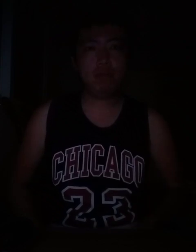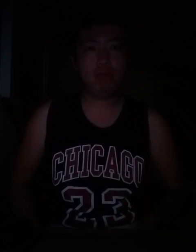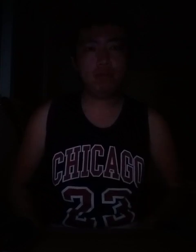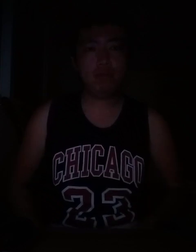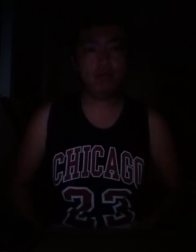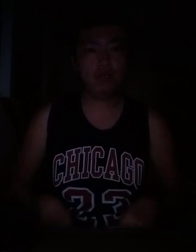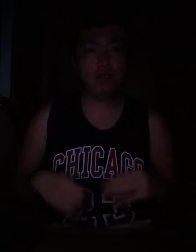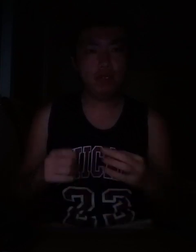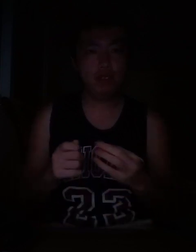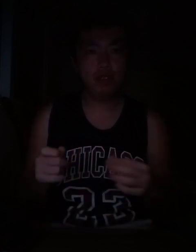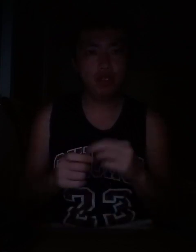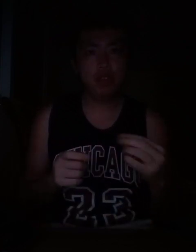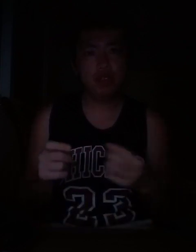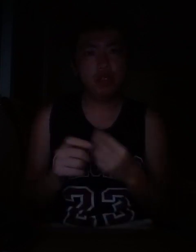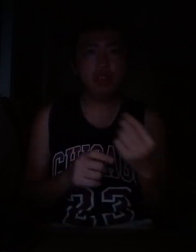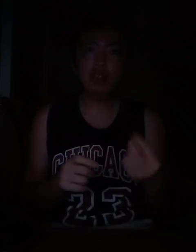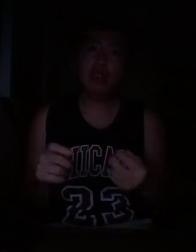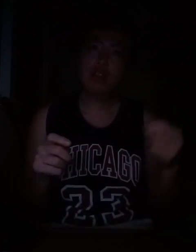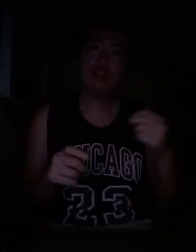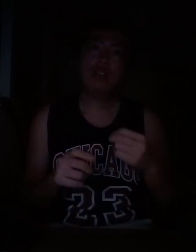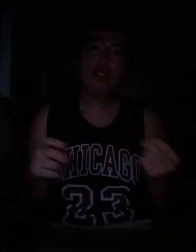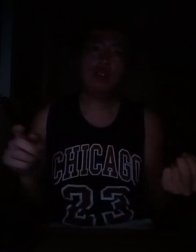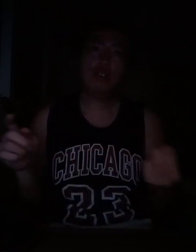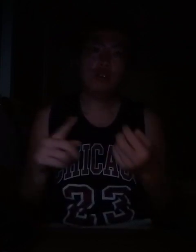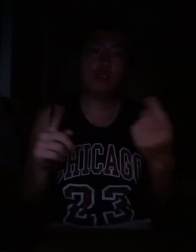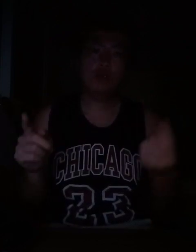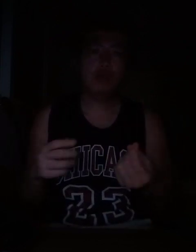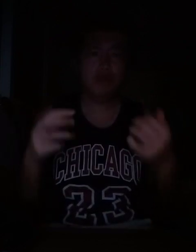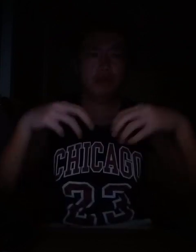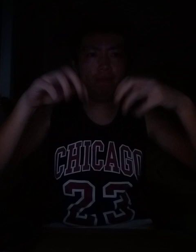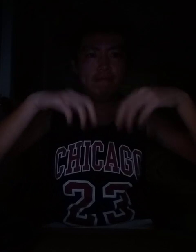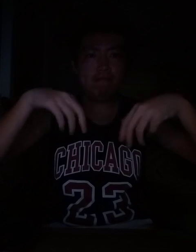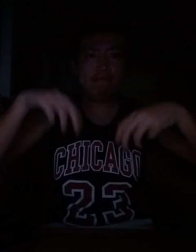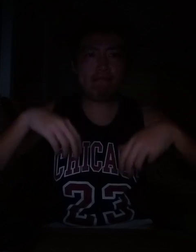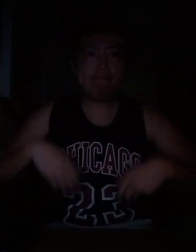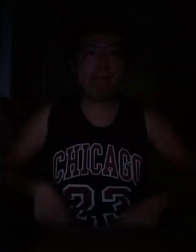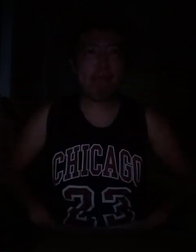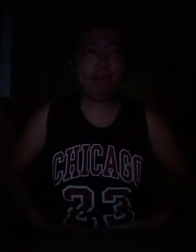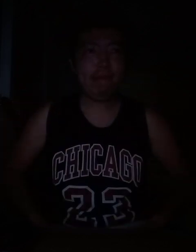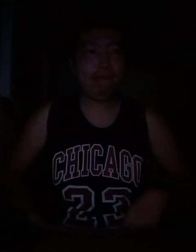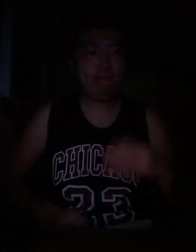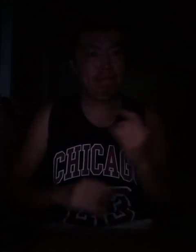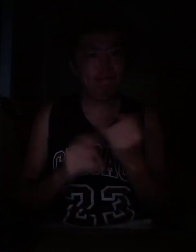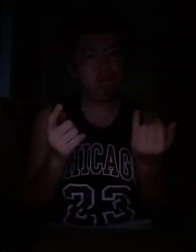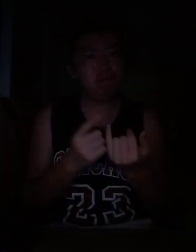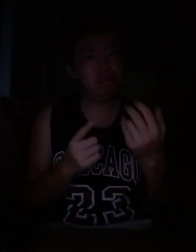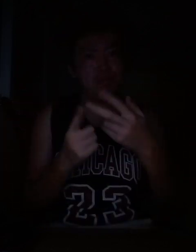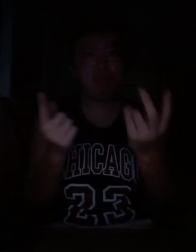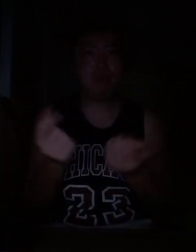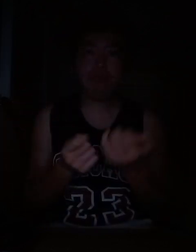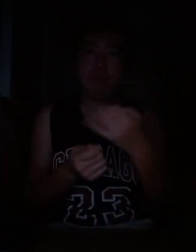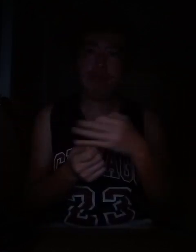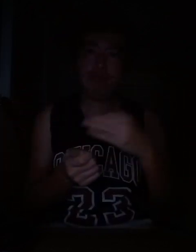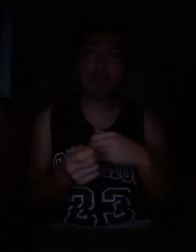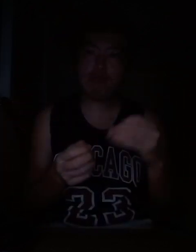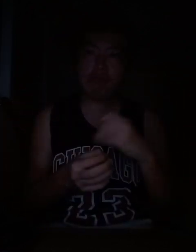네, 규슈 남부 지역, 특히 가고시마현을 중심으로 많은 비가 내리고 있습니다. 일본 기상청은 내일 오전까지 규슈 남부 지역에